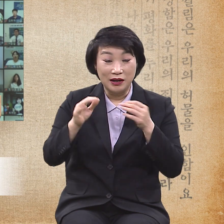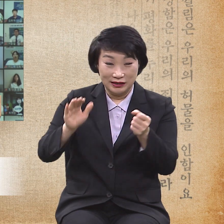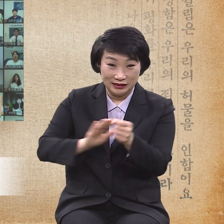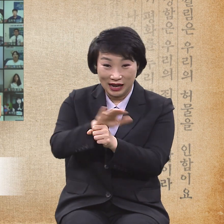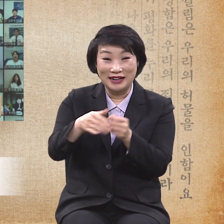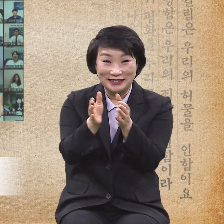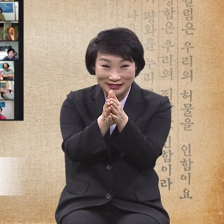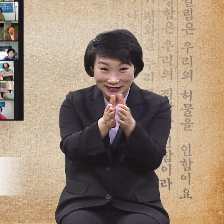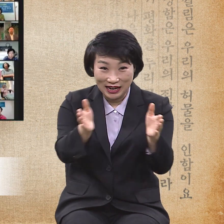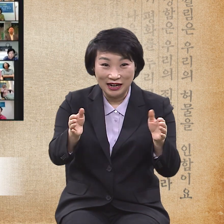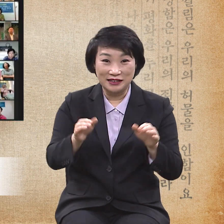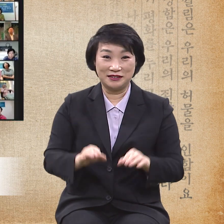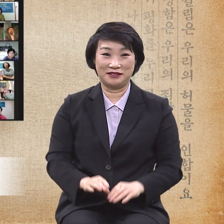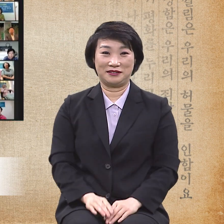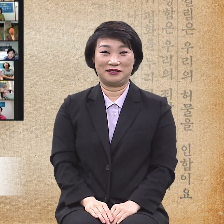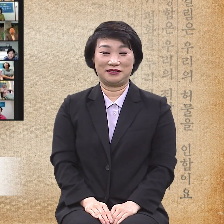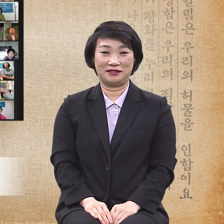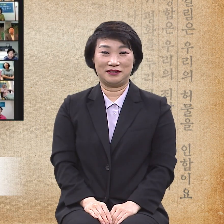사랑이 시작되고